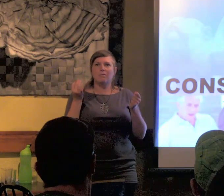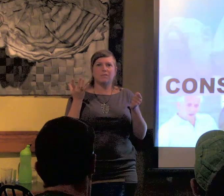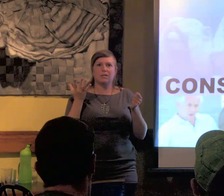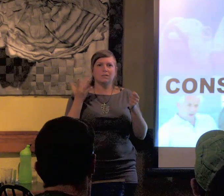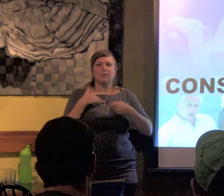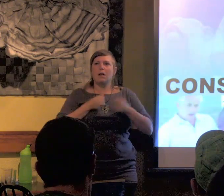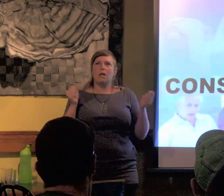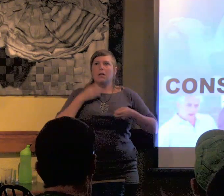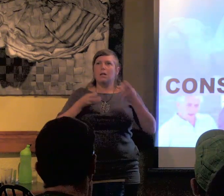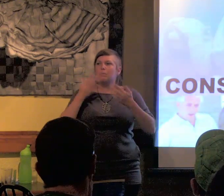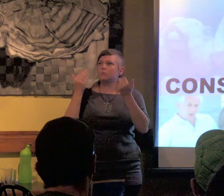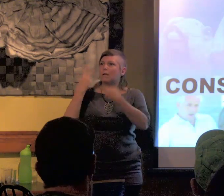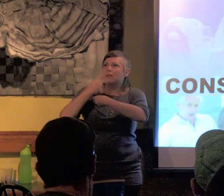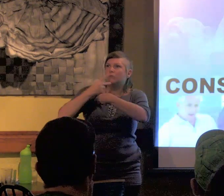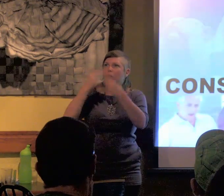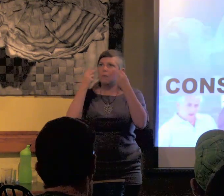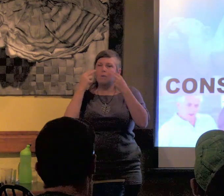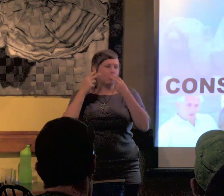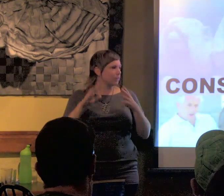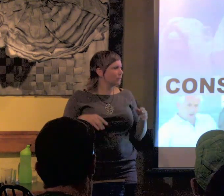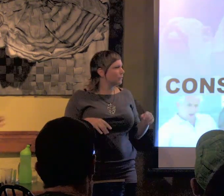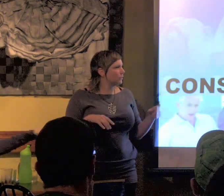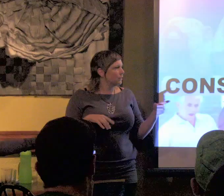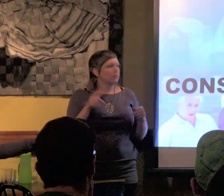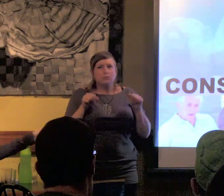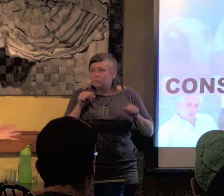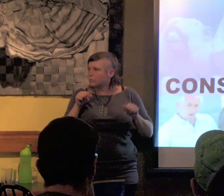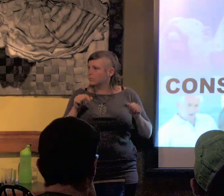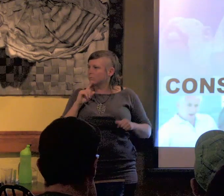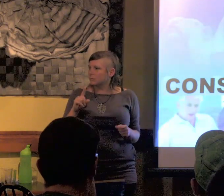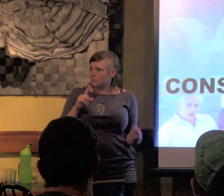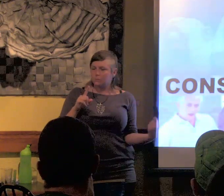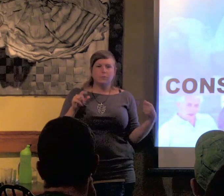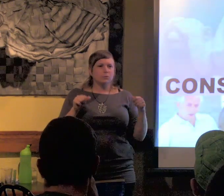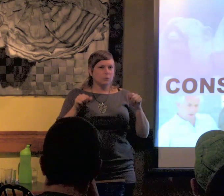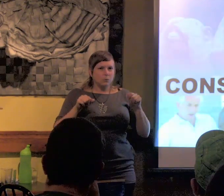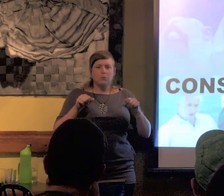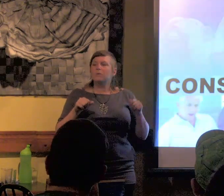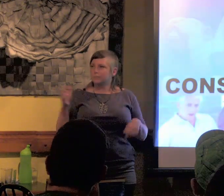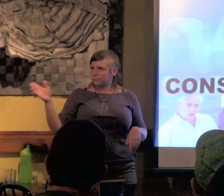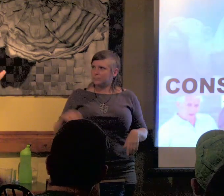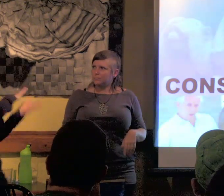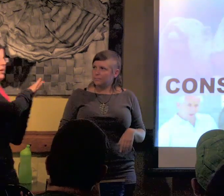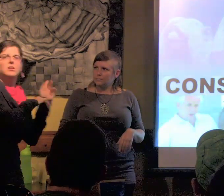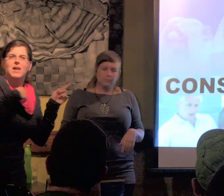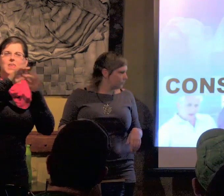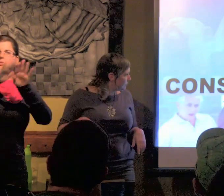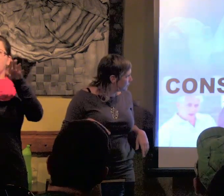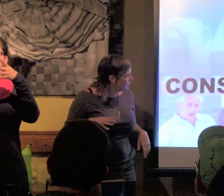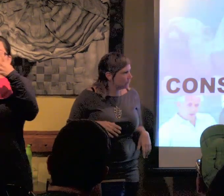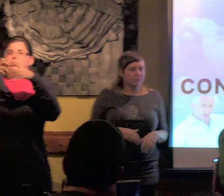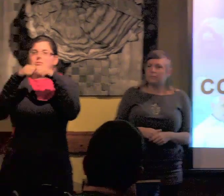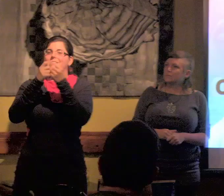privée parce qu'ils n'ont pas eu l'enseignement ou l'éducation nécessaire pour faire faire la part des choses dans ce